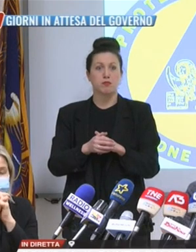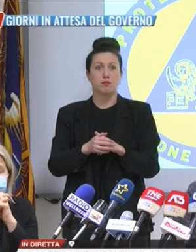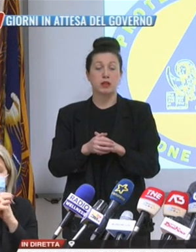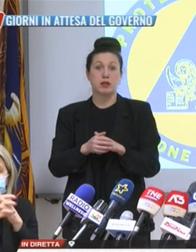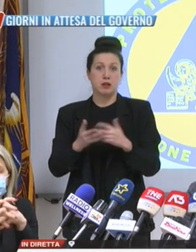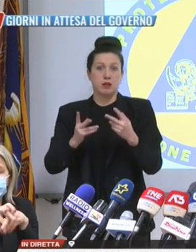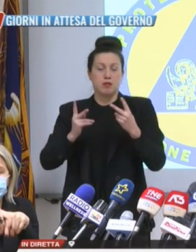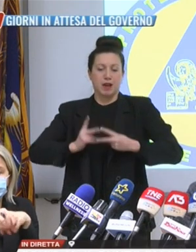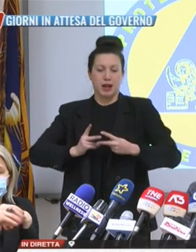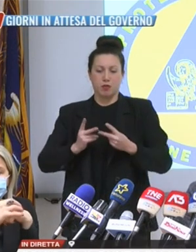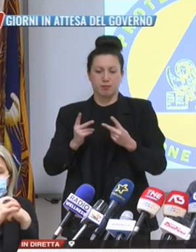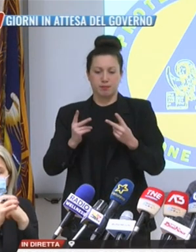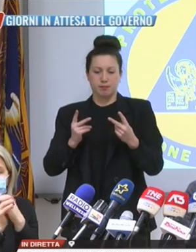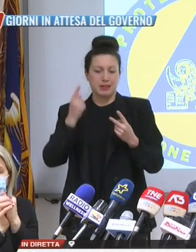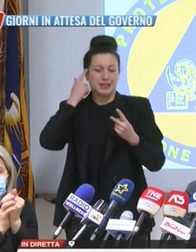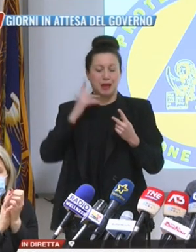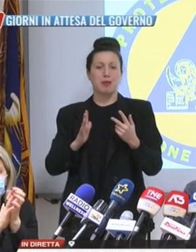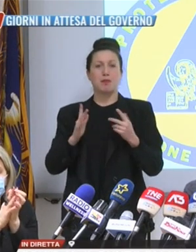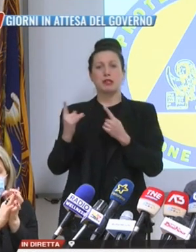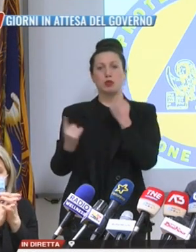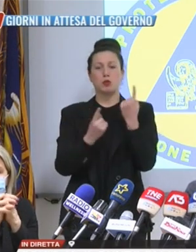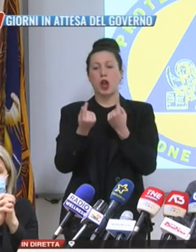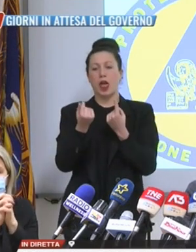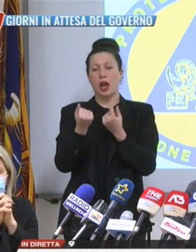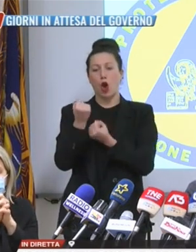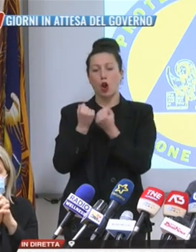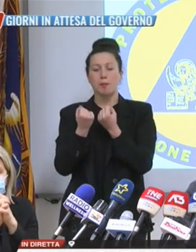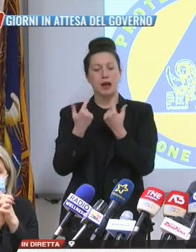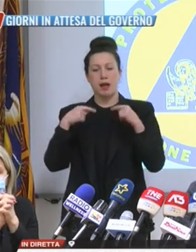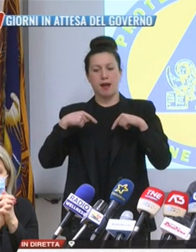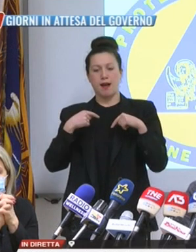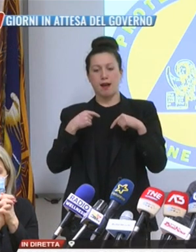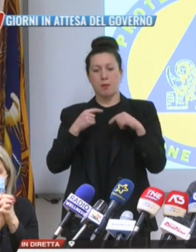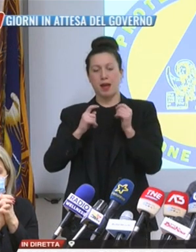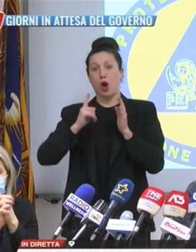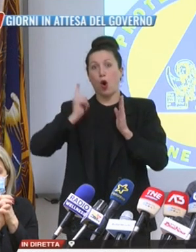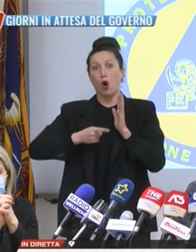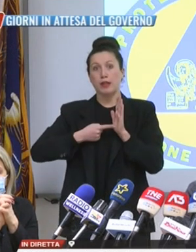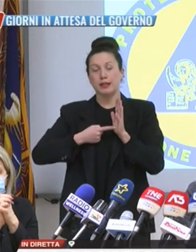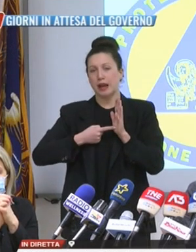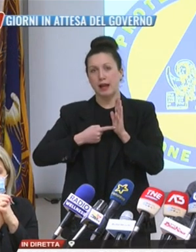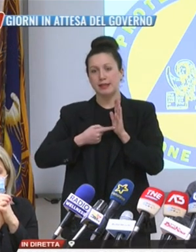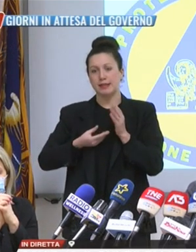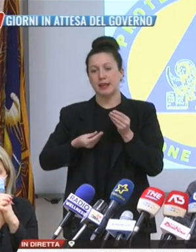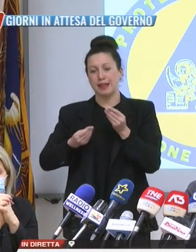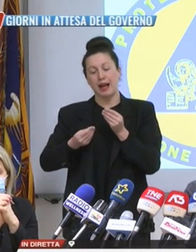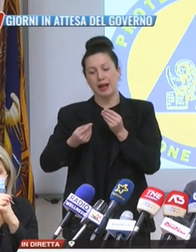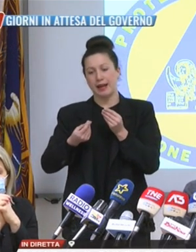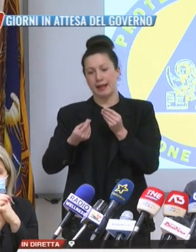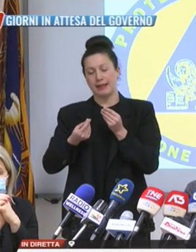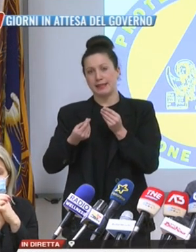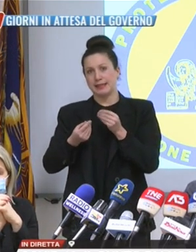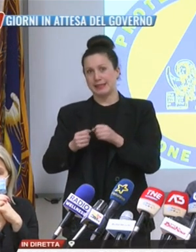mazzate con ordinanze. Però è pur vero che il tema degli assembramenti è un tema che ci preoccupa.